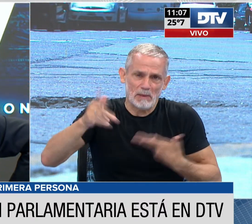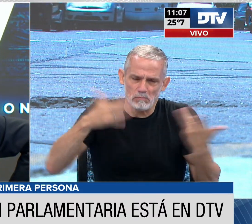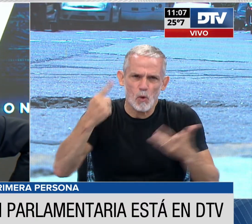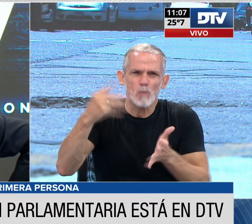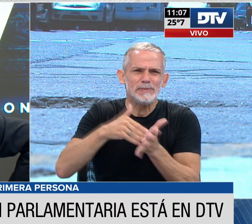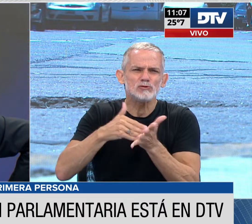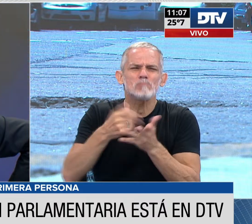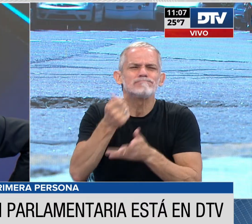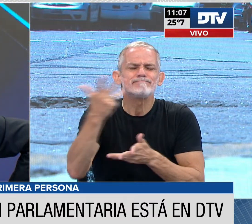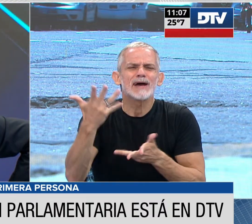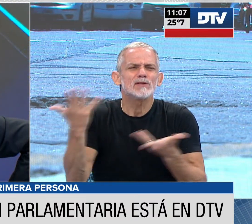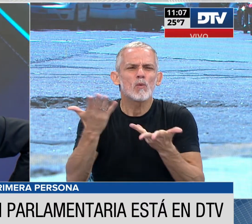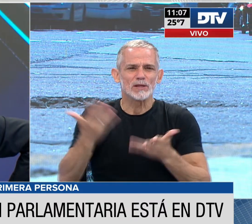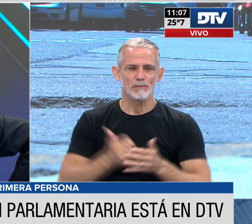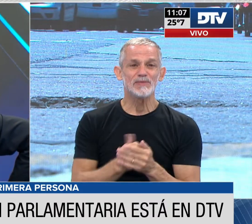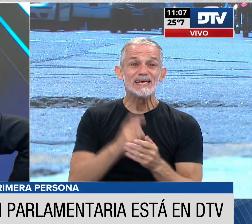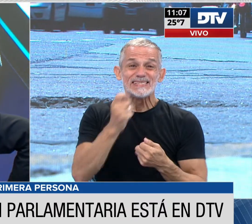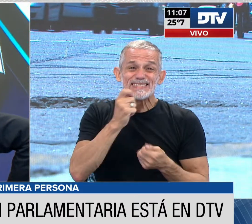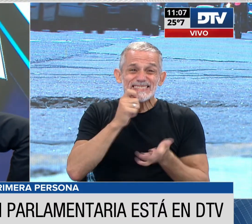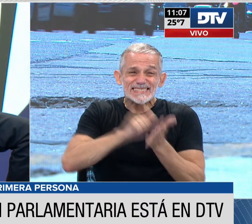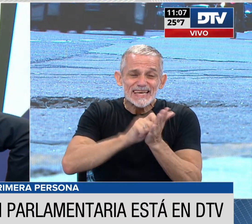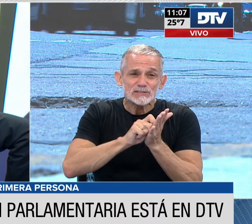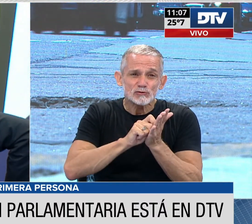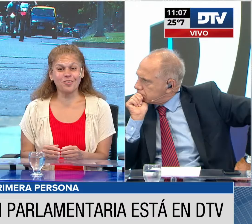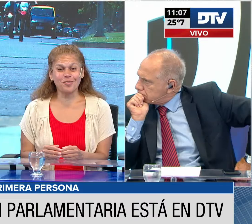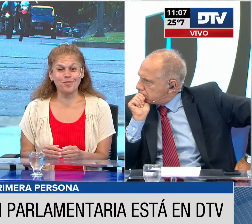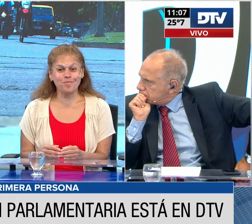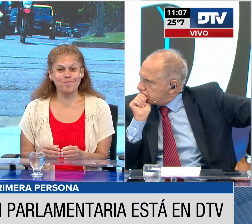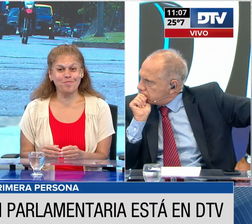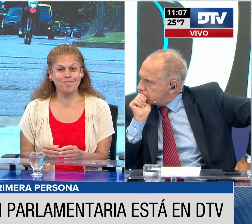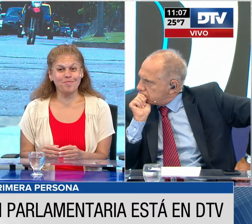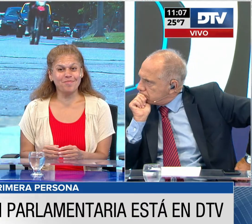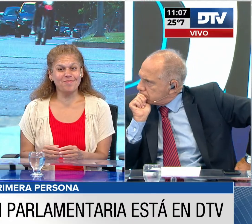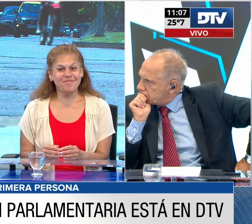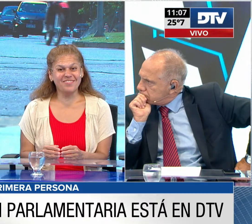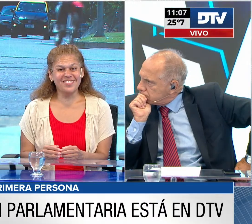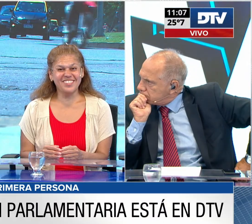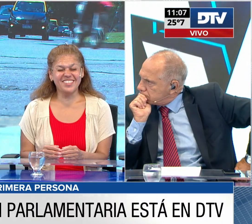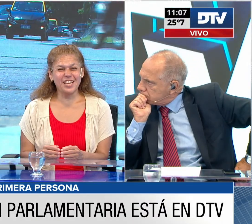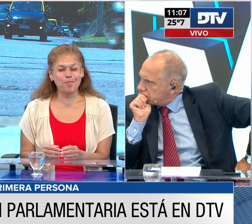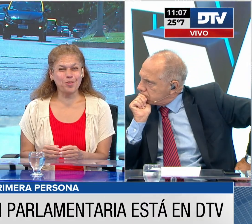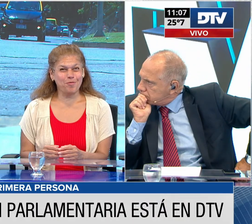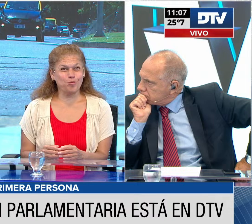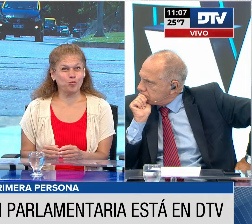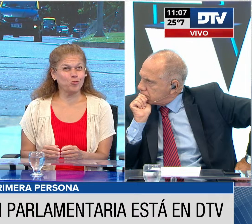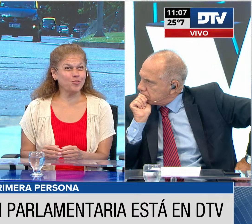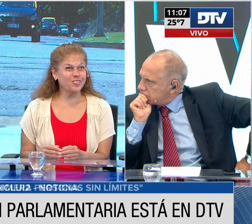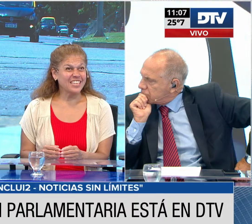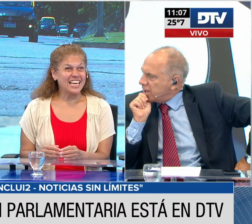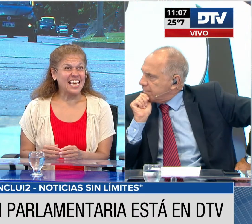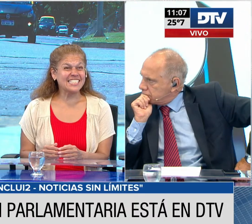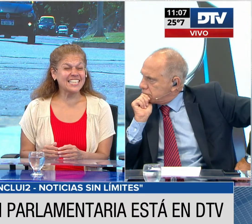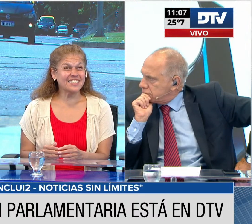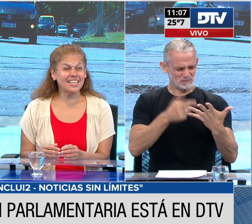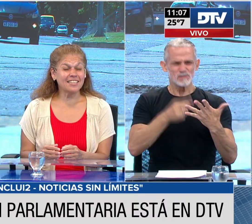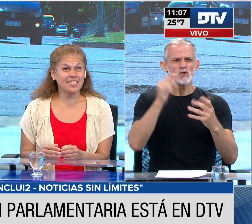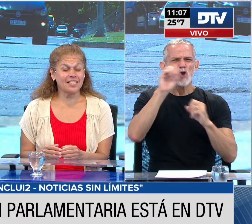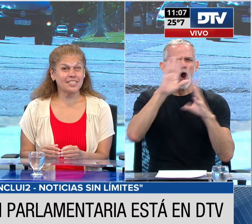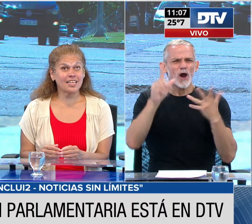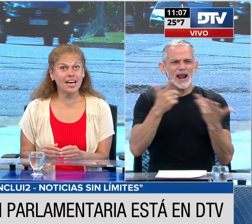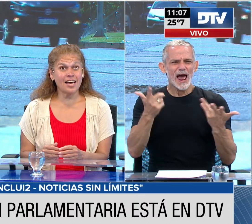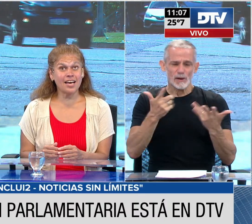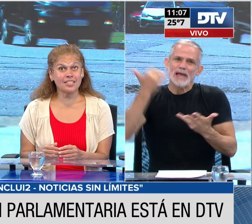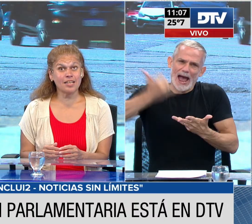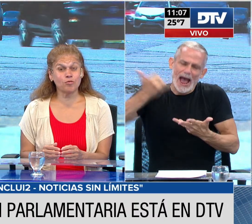algún número o no? Los censos siempre son como un poquito, digamos, difusos, ¿no? Sí. Existe